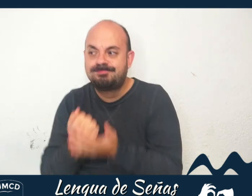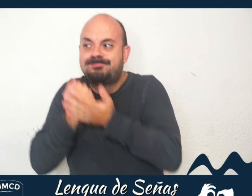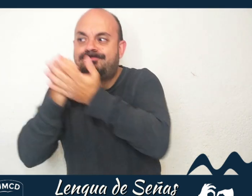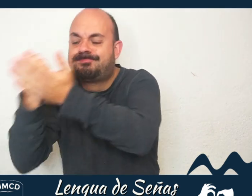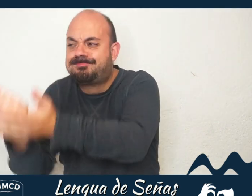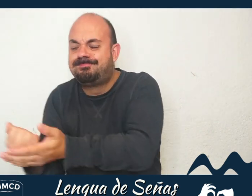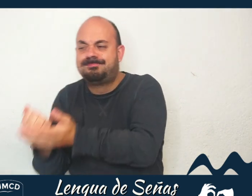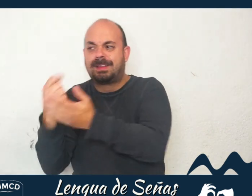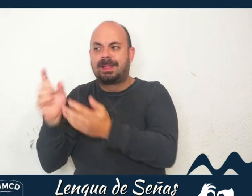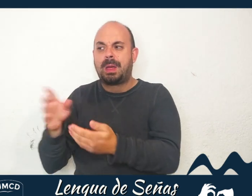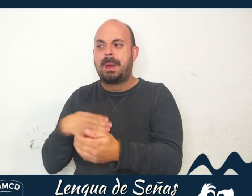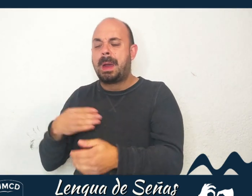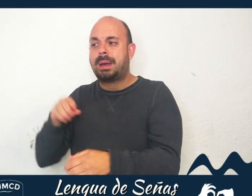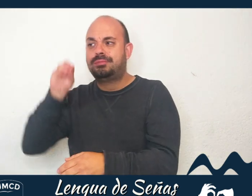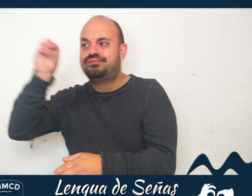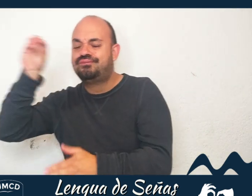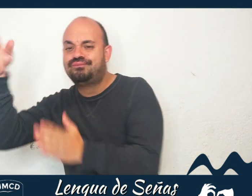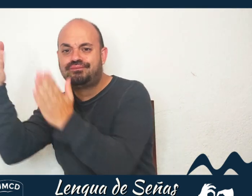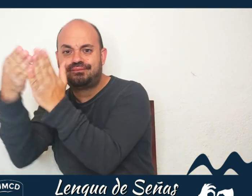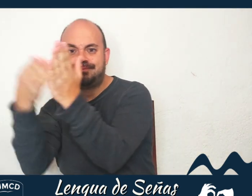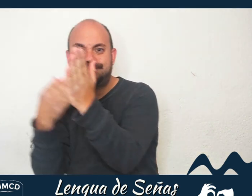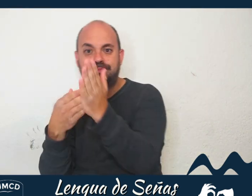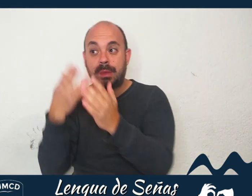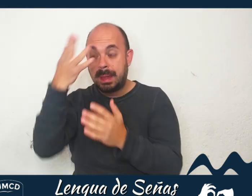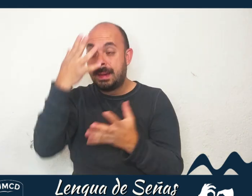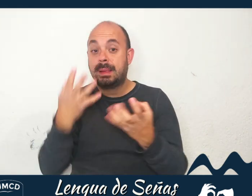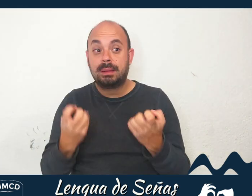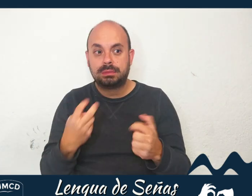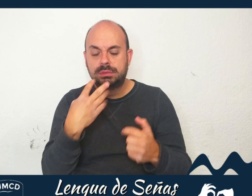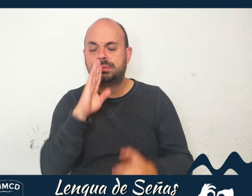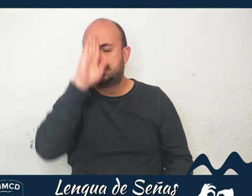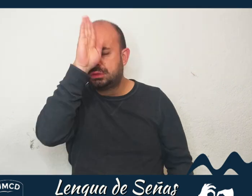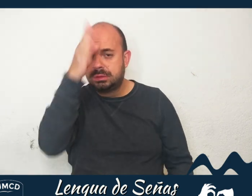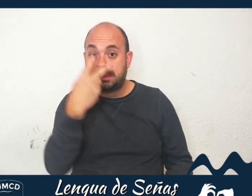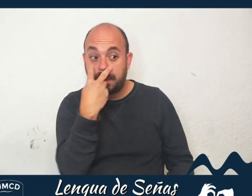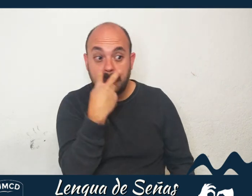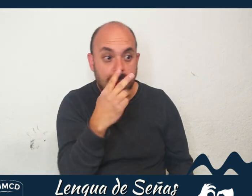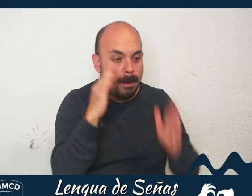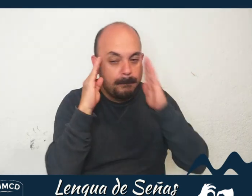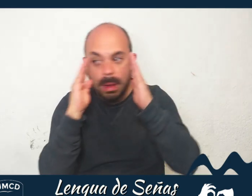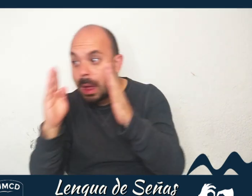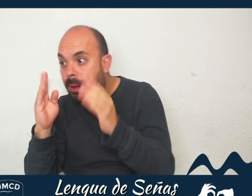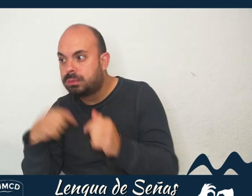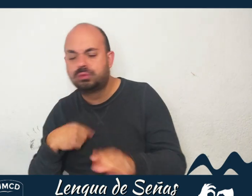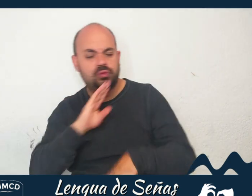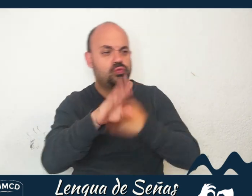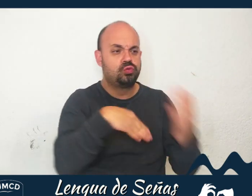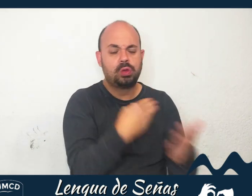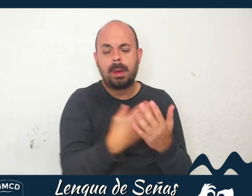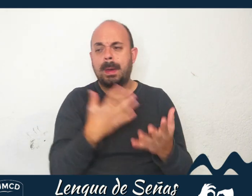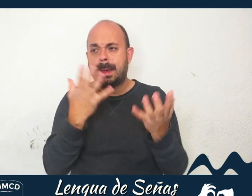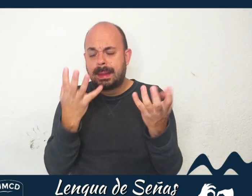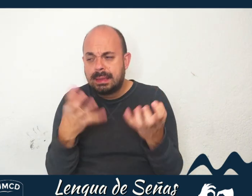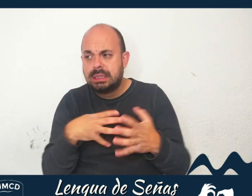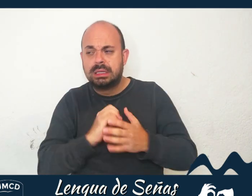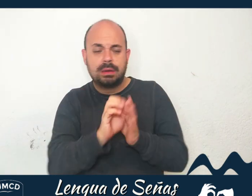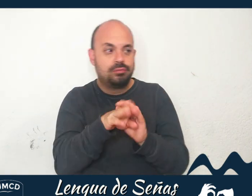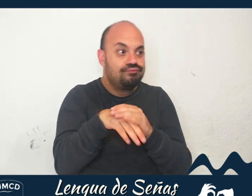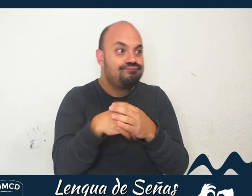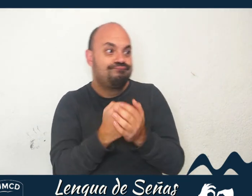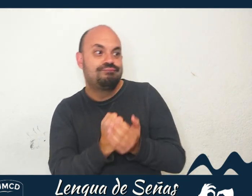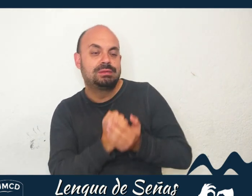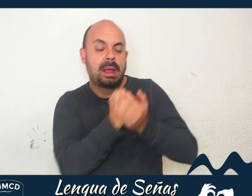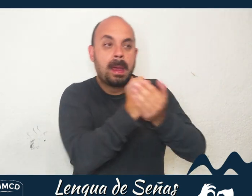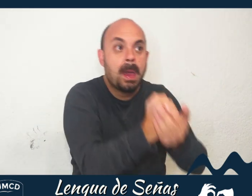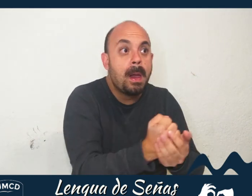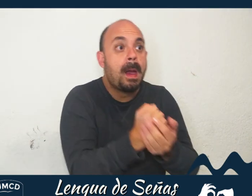que Dios le permitía para que él pueda llevar el Evangelio. Si usted recordará, en el capítulo 16